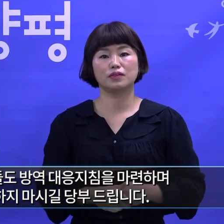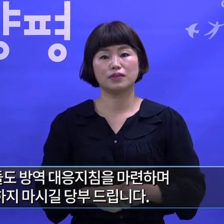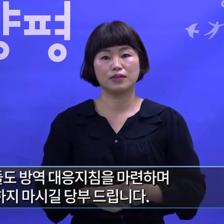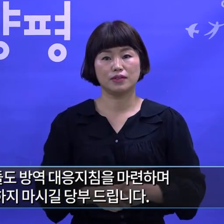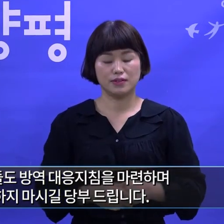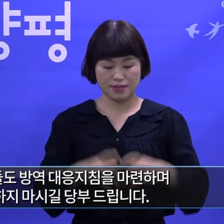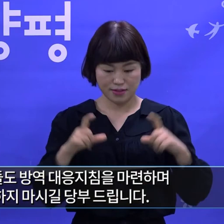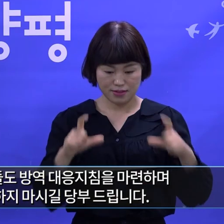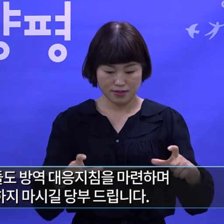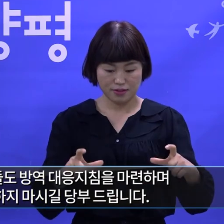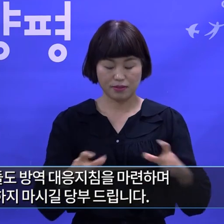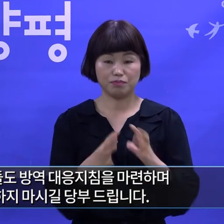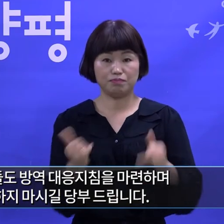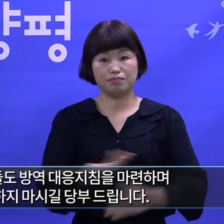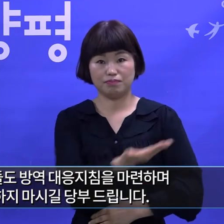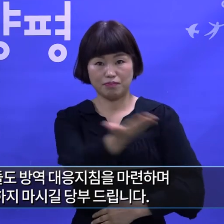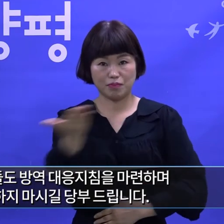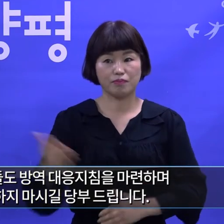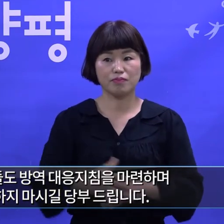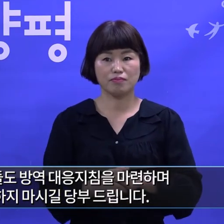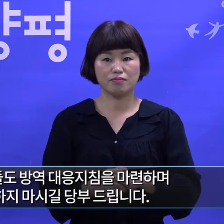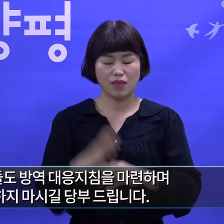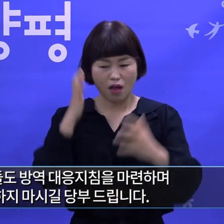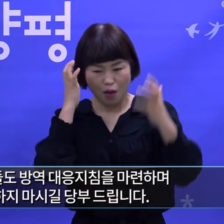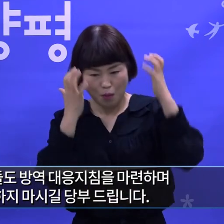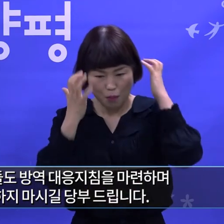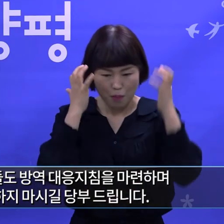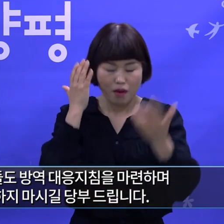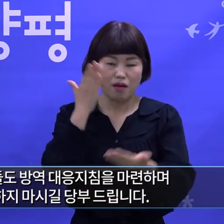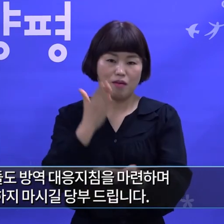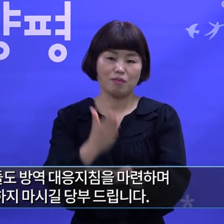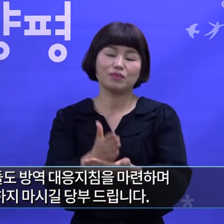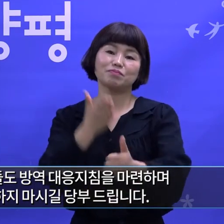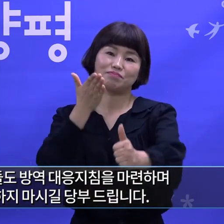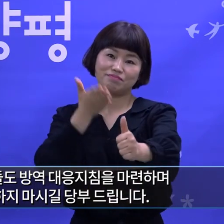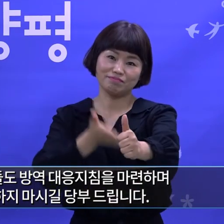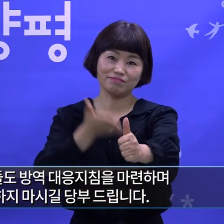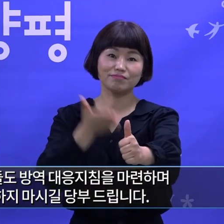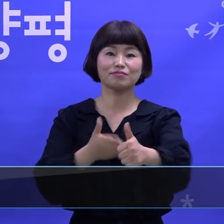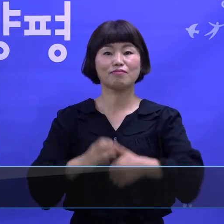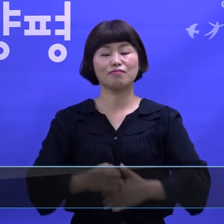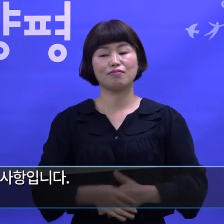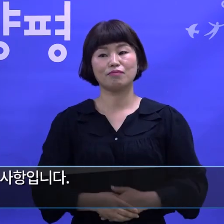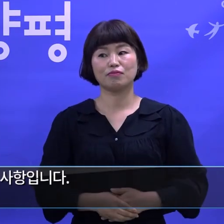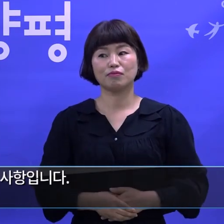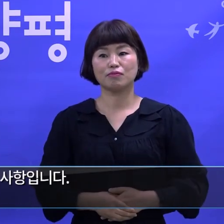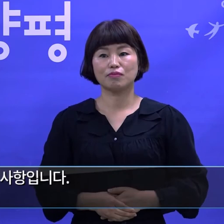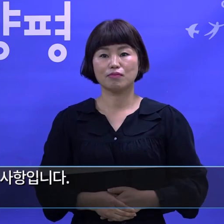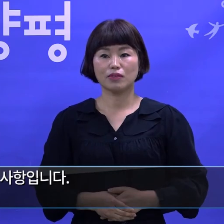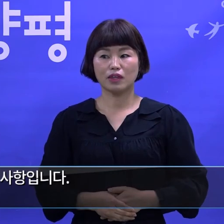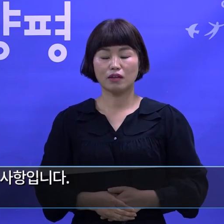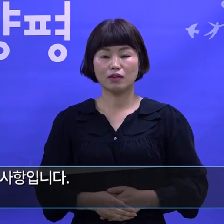지역 주민들께서는 동요하지 마시길 당부드립니다.